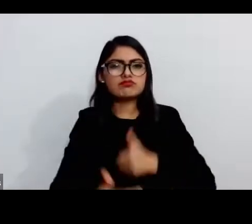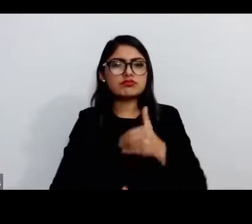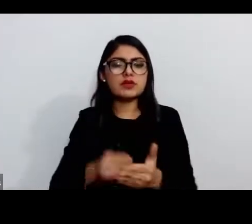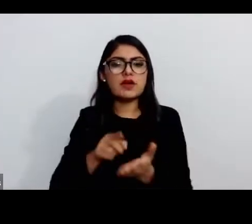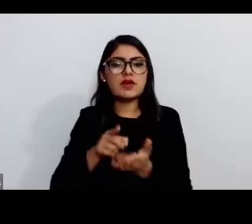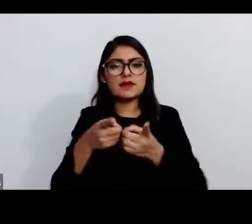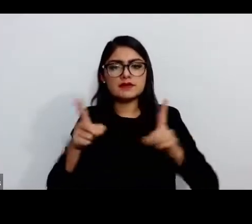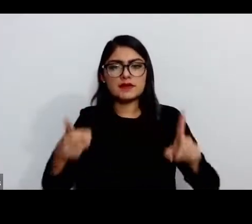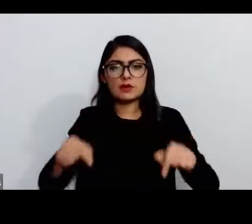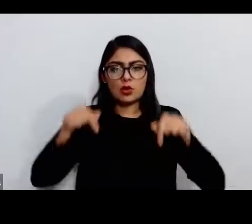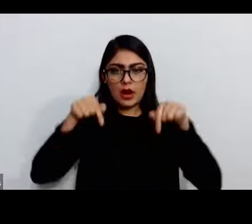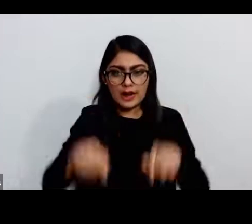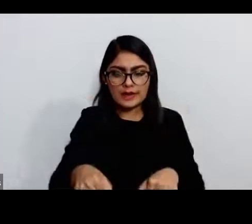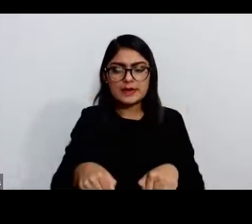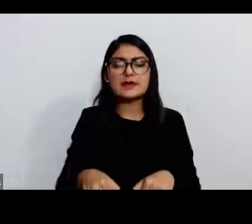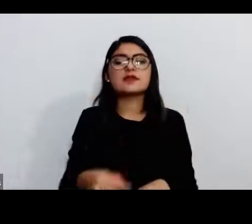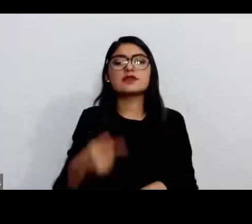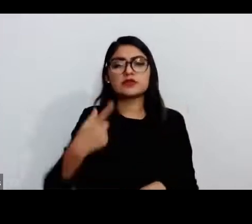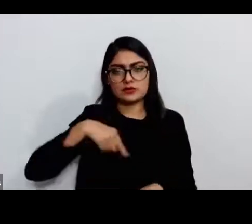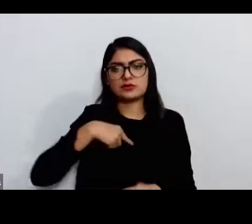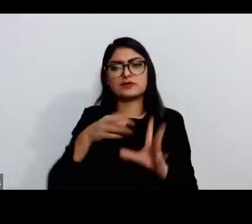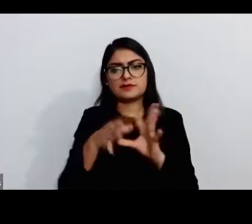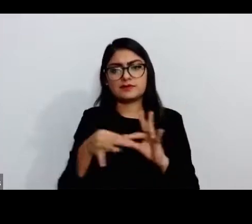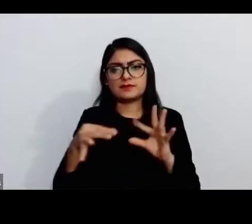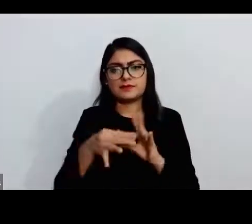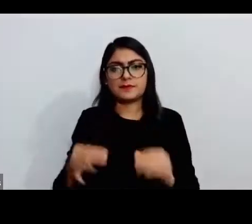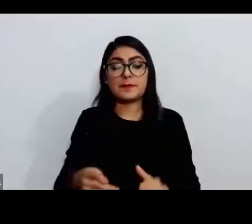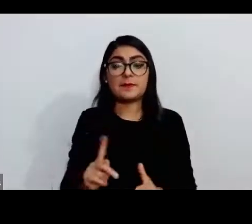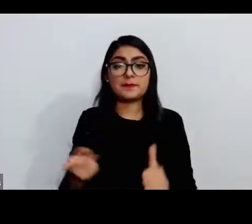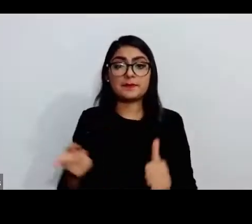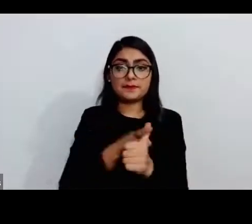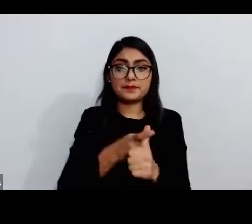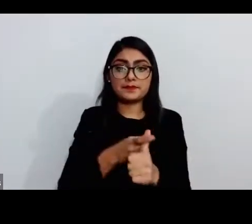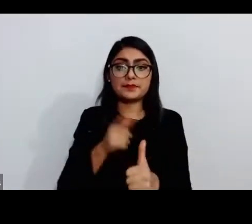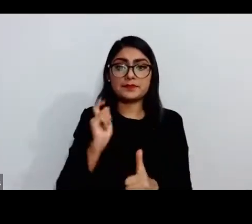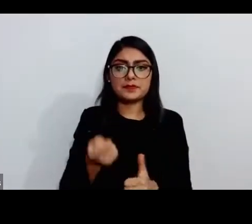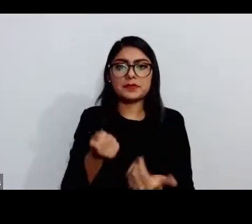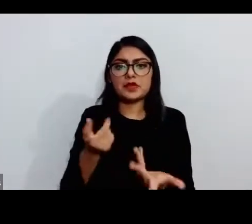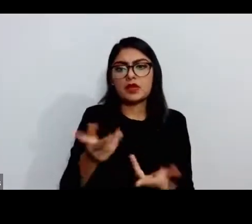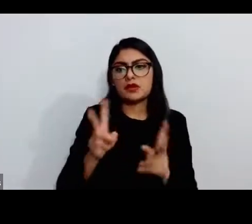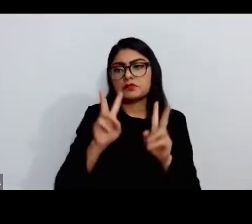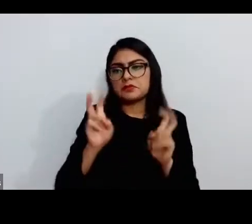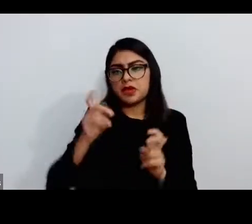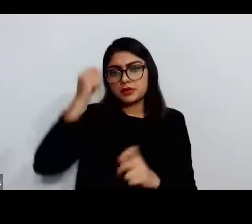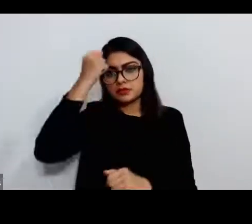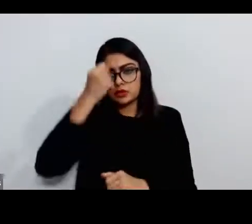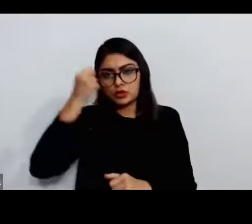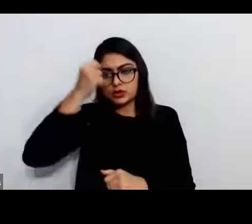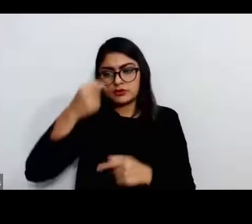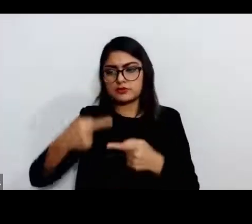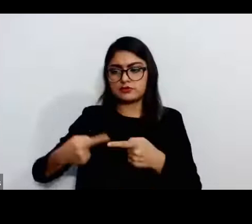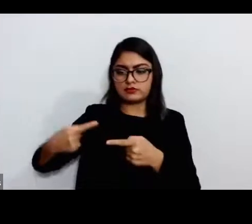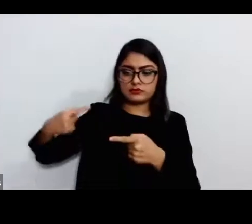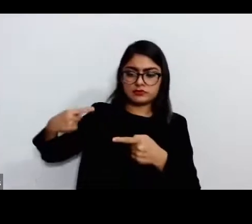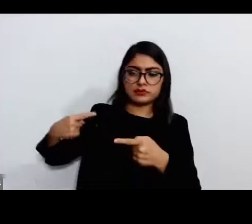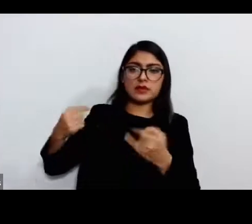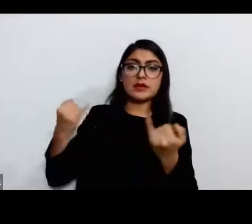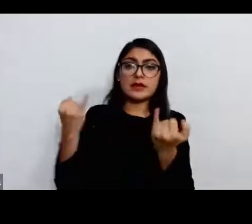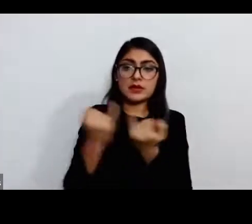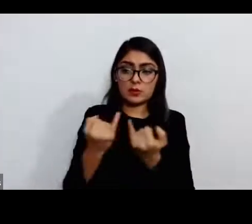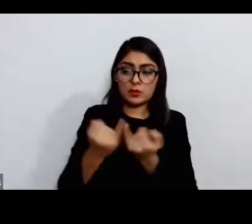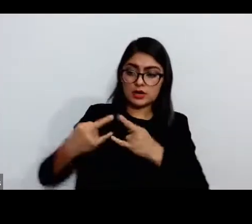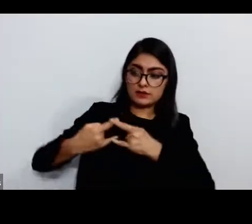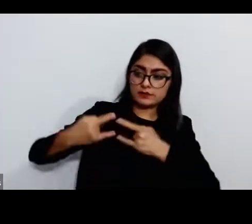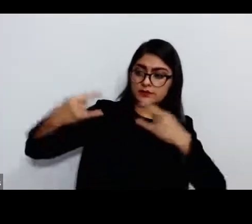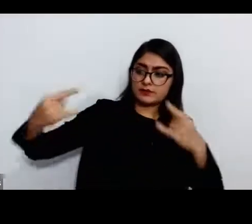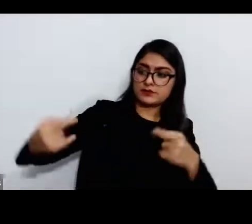general a los derechos humanos, digamos, con sus antecedentes teóricos o históricos, para después ver cuál